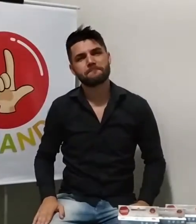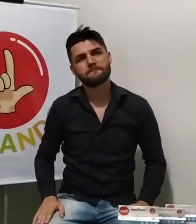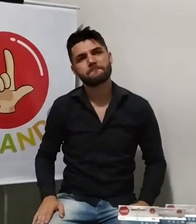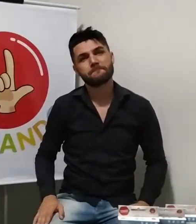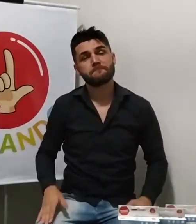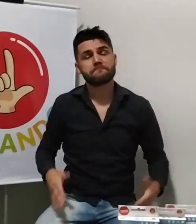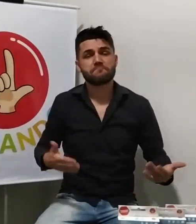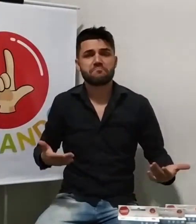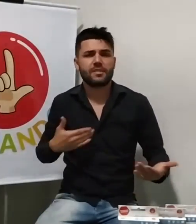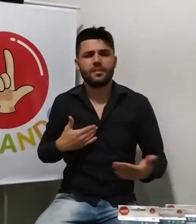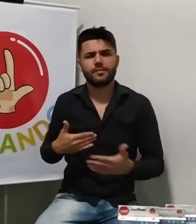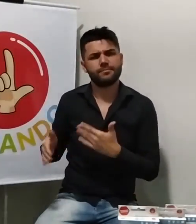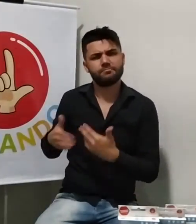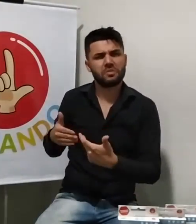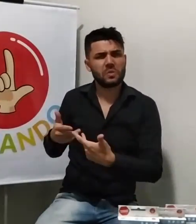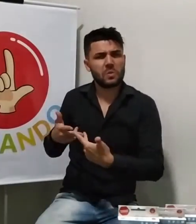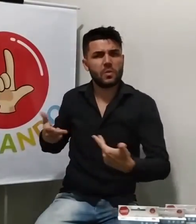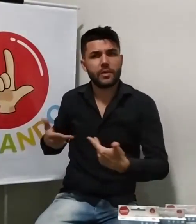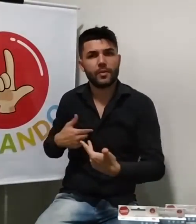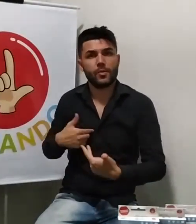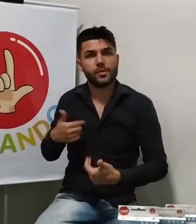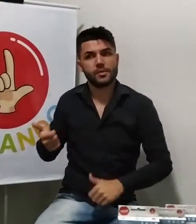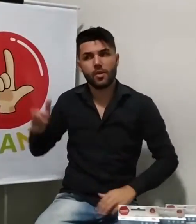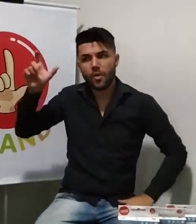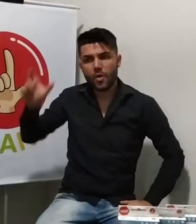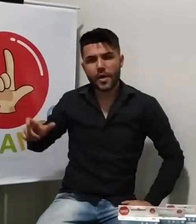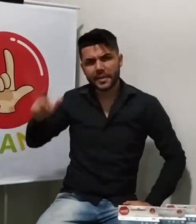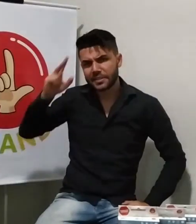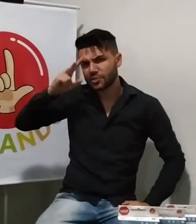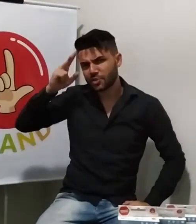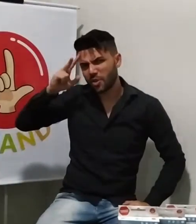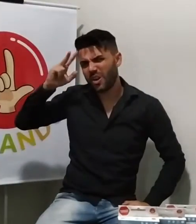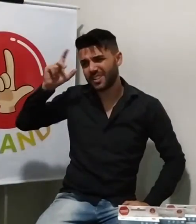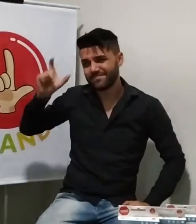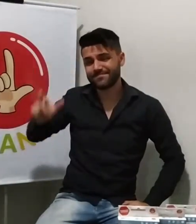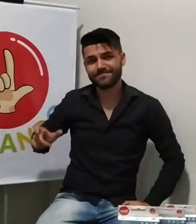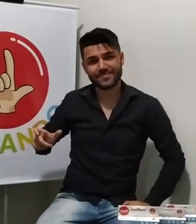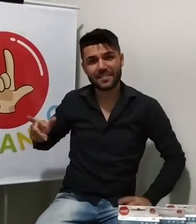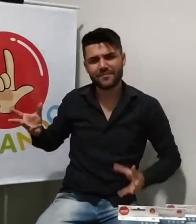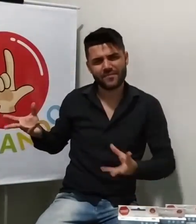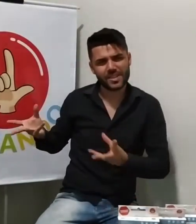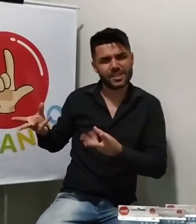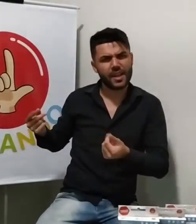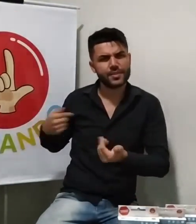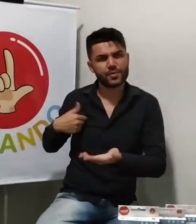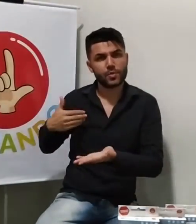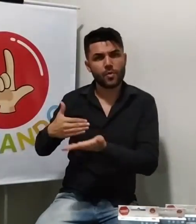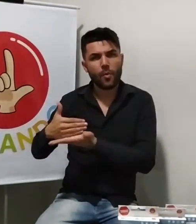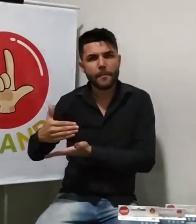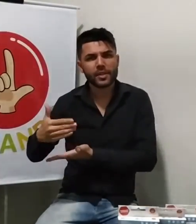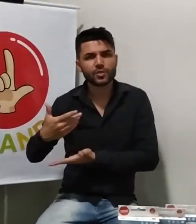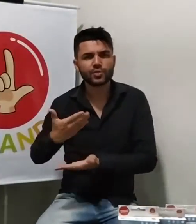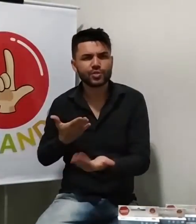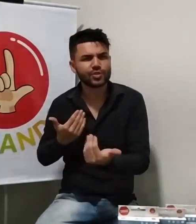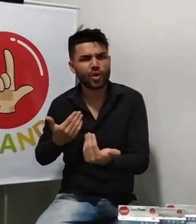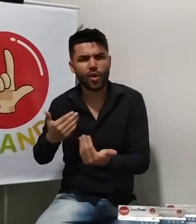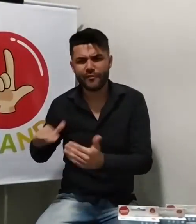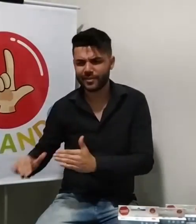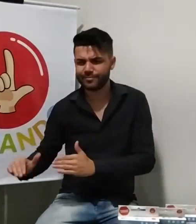Independentemente de qualquer coisa, ô Gustavo, olha, essa história é fantástica, você vê que você começou aí desde cedo, é uma história que com certeza tá inspirando muita